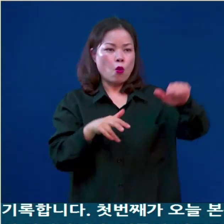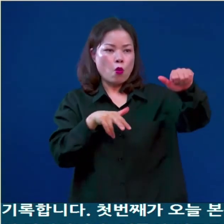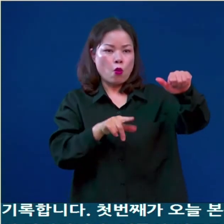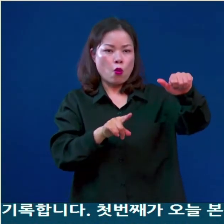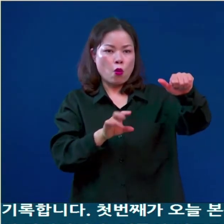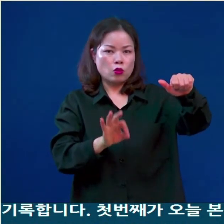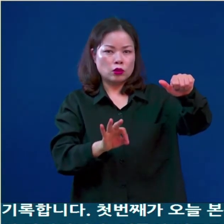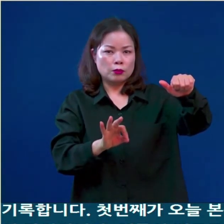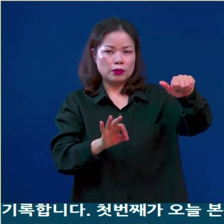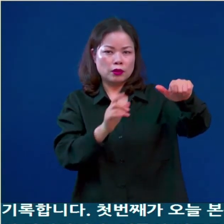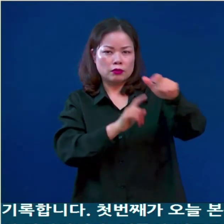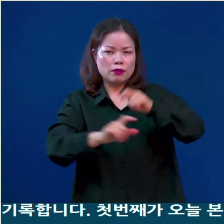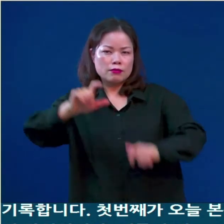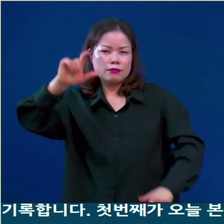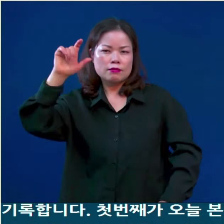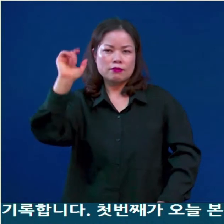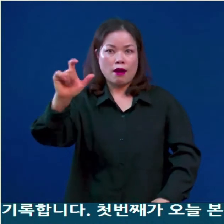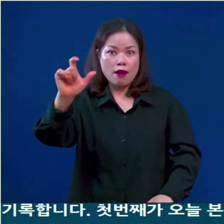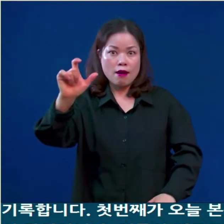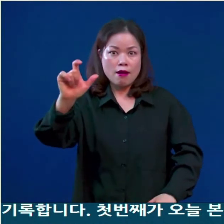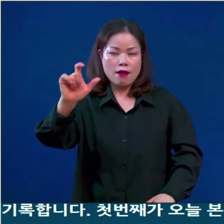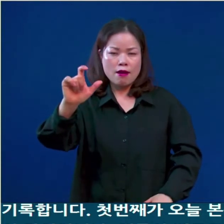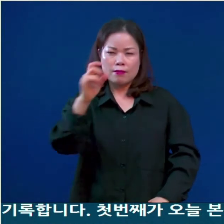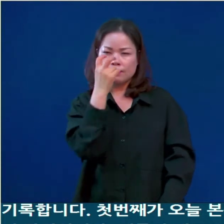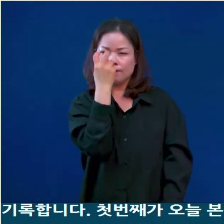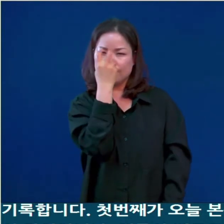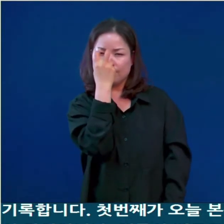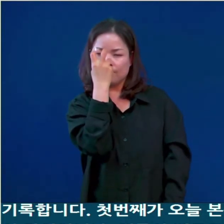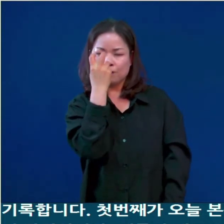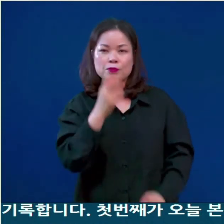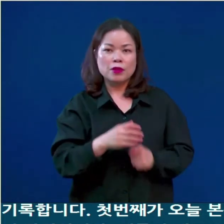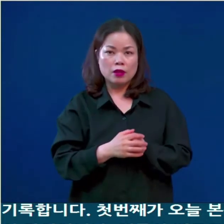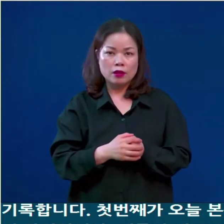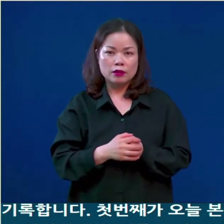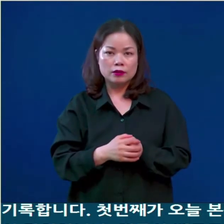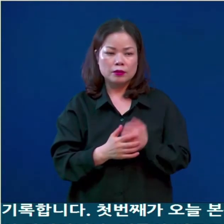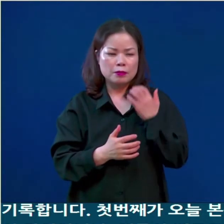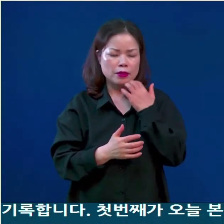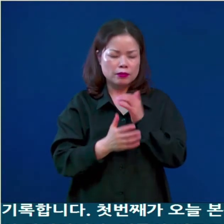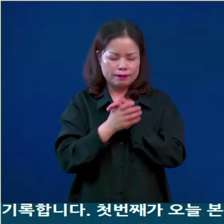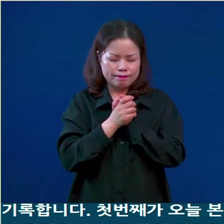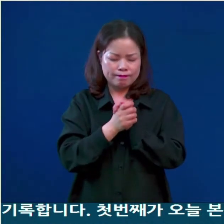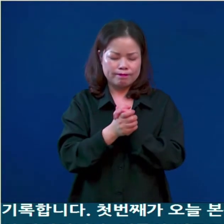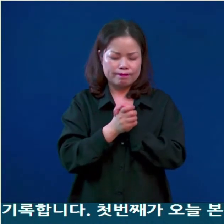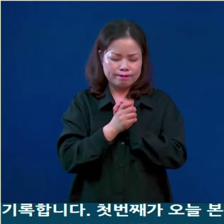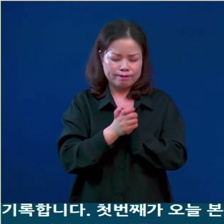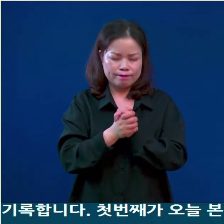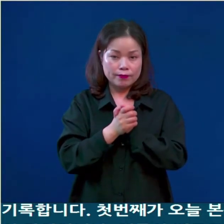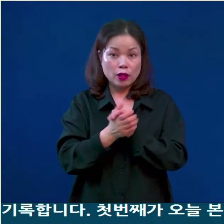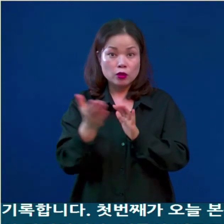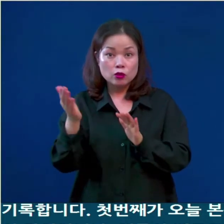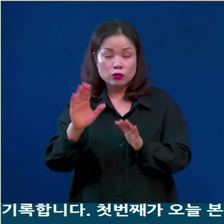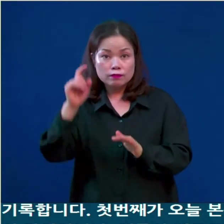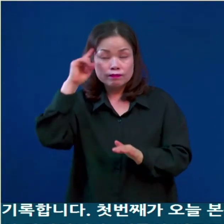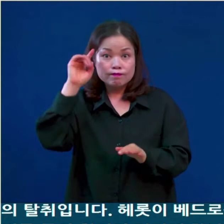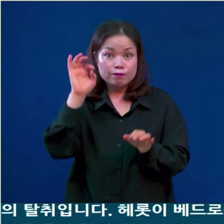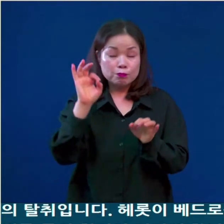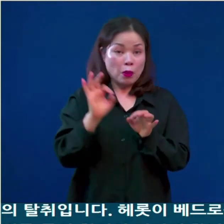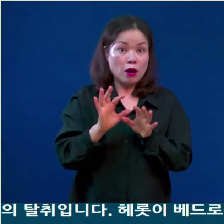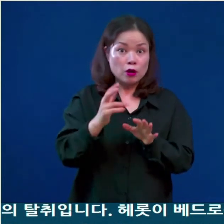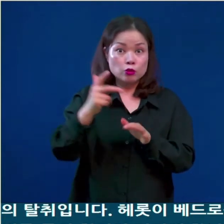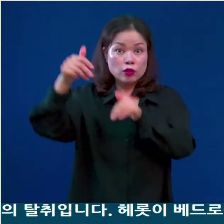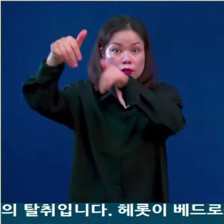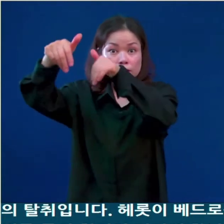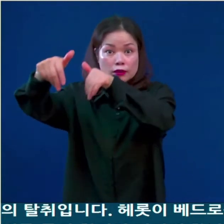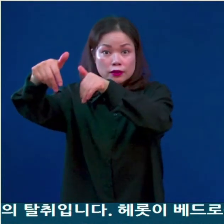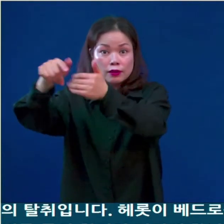더 경비가 강화된 것입니다. 교회는 베드로를 위하여 간절히 기도를 하죠. 그런데 갑자기 주의